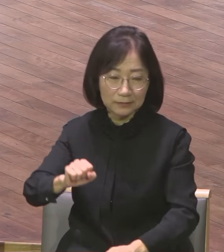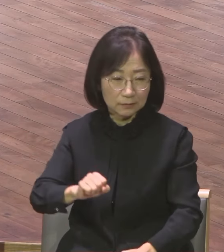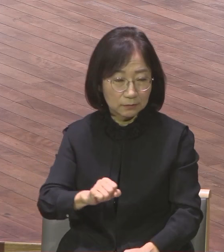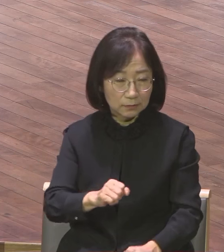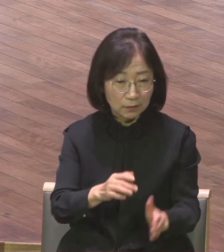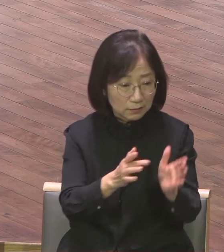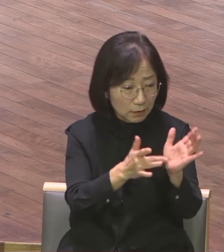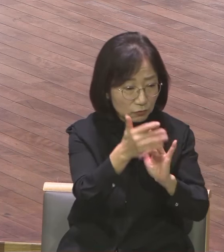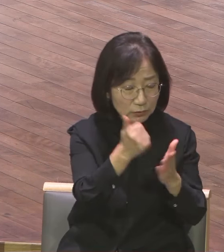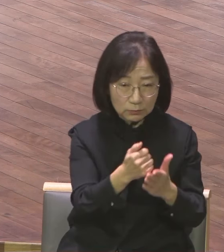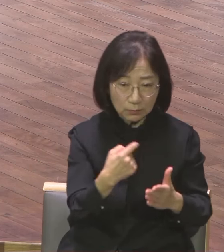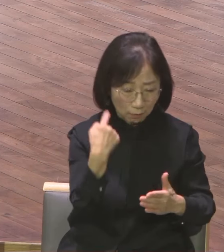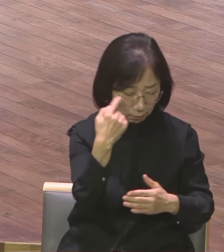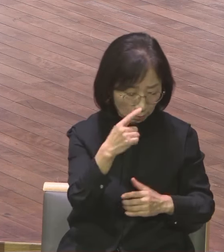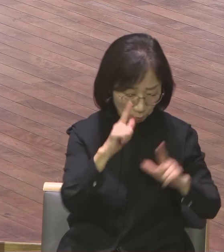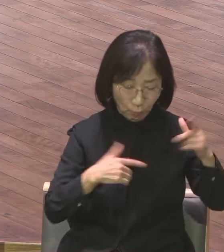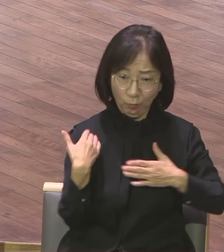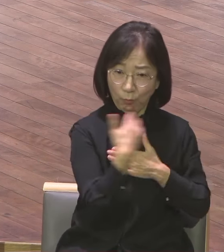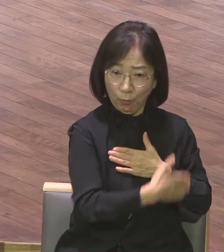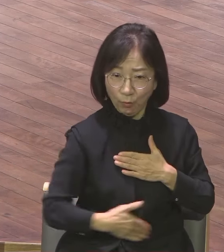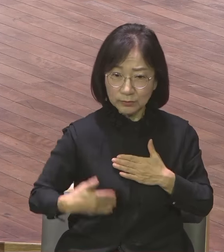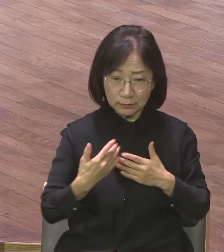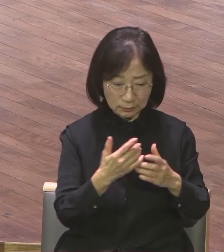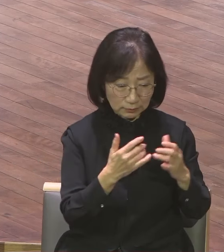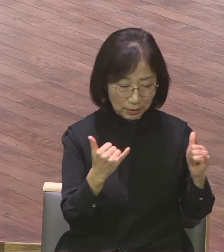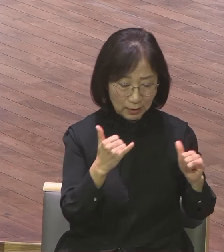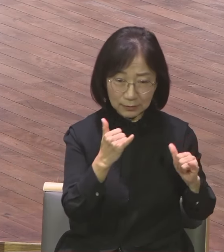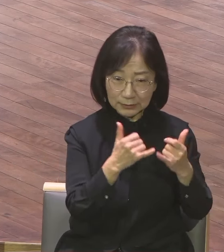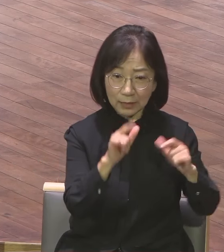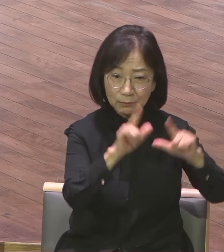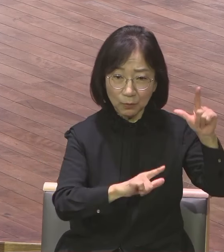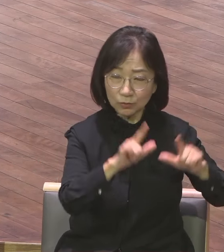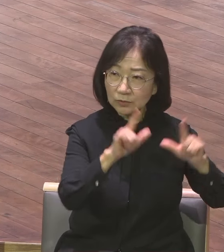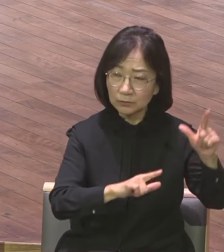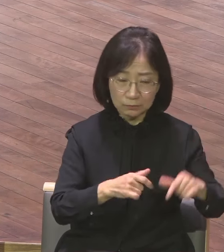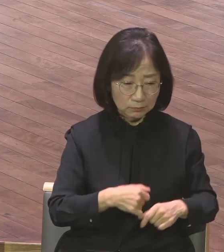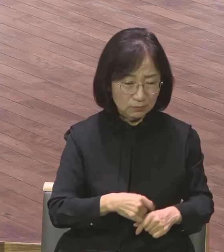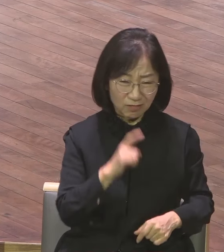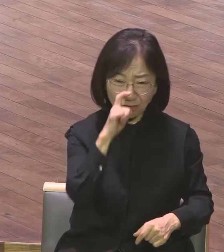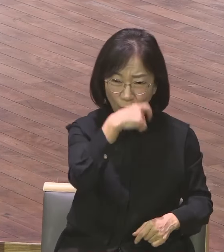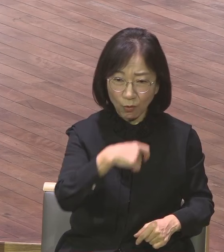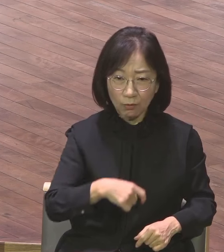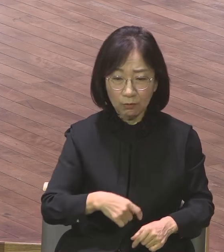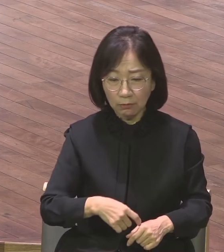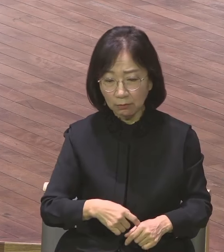얘기예요. 어떻게 하나님이 더러운 육체를 입고 올 수 있냐?